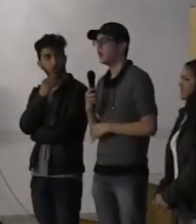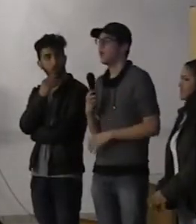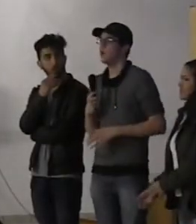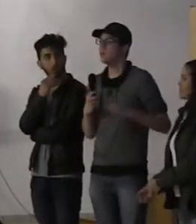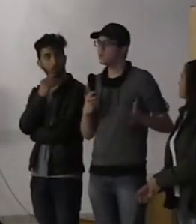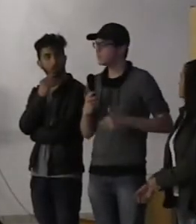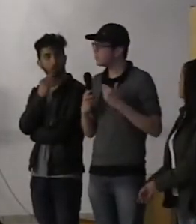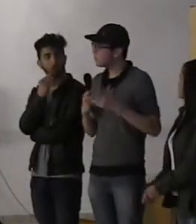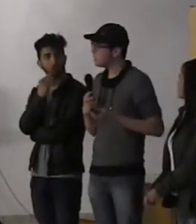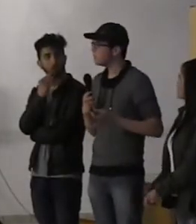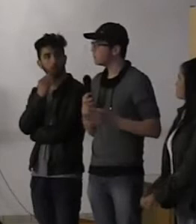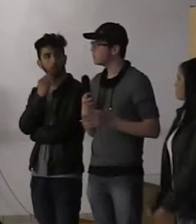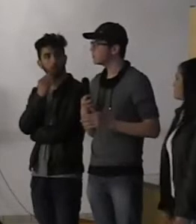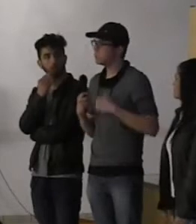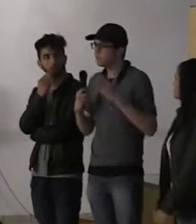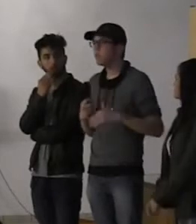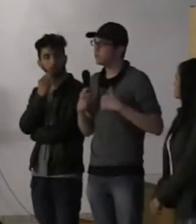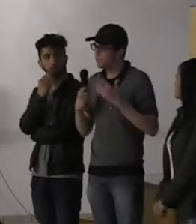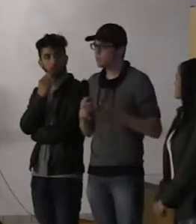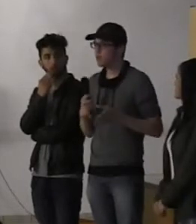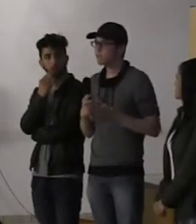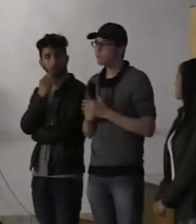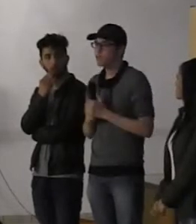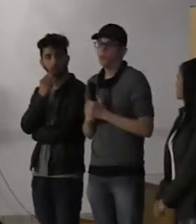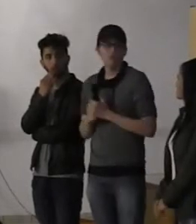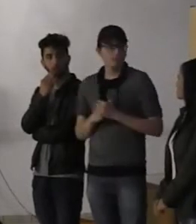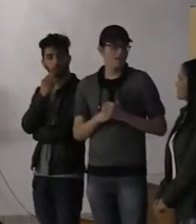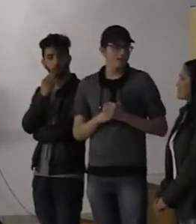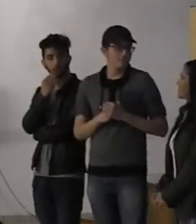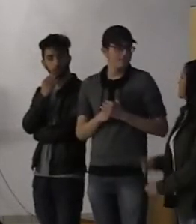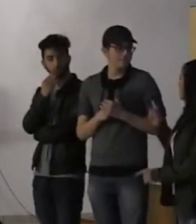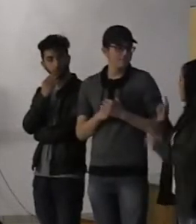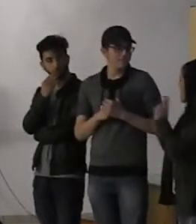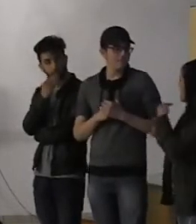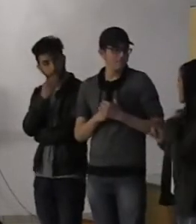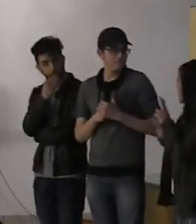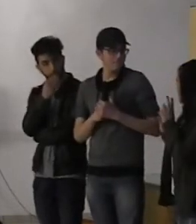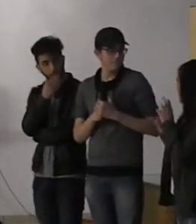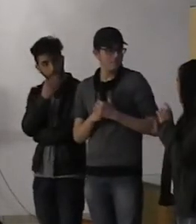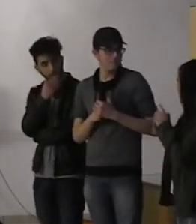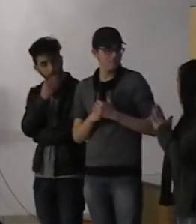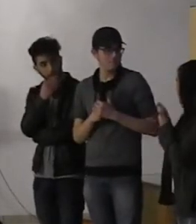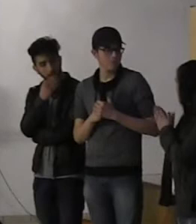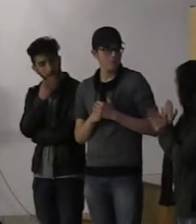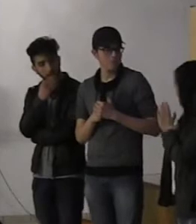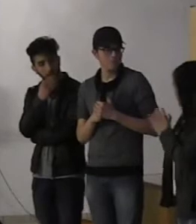hatte. Und dann wollte sie immer mehr wissen und immer mehr und immer mehr. Und ja.